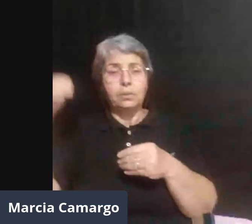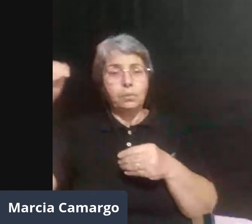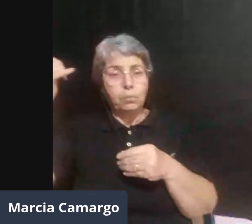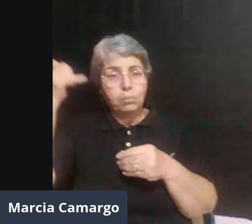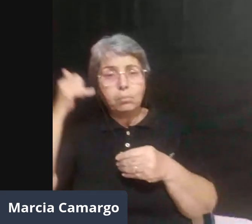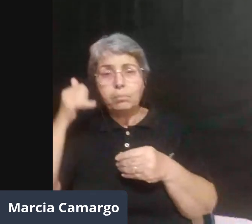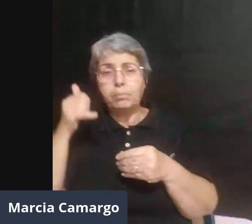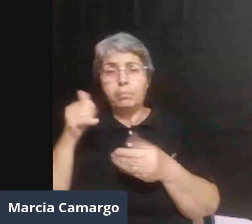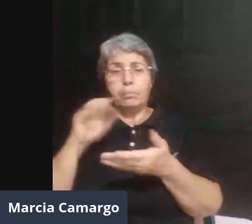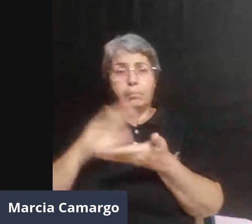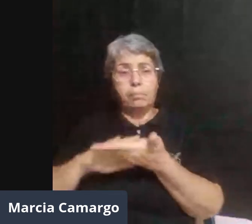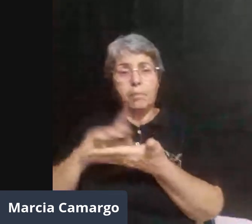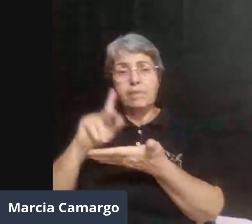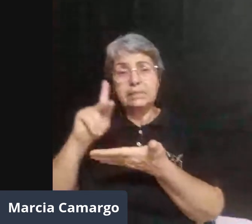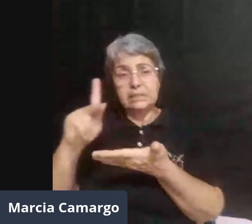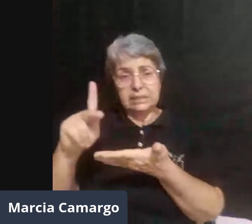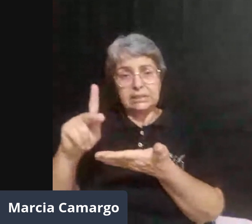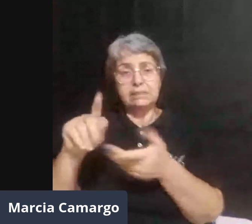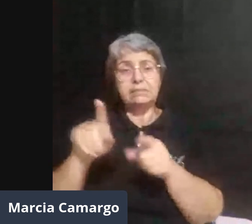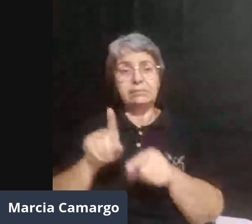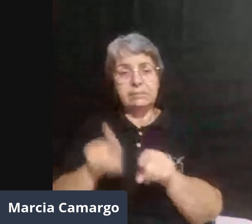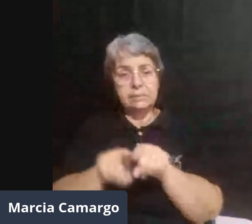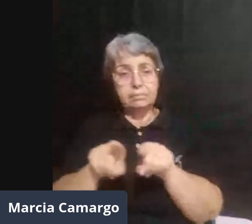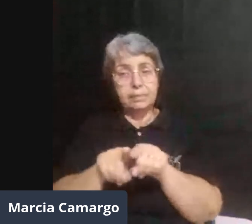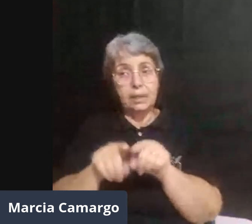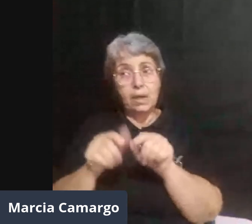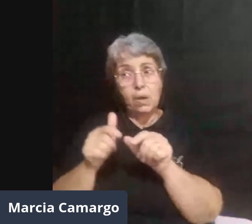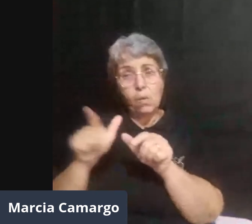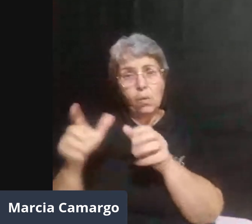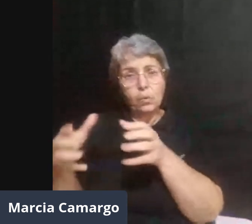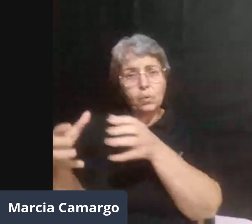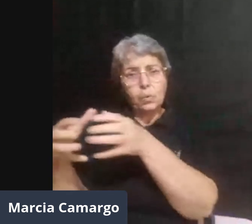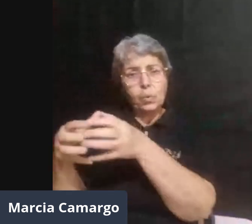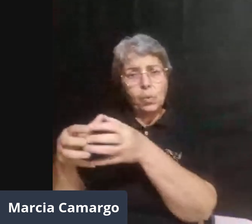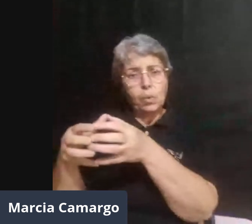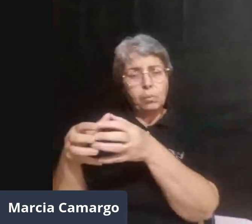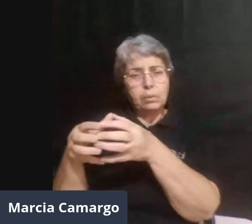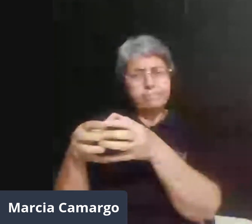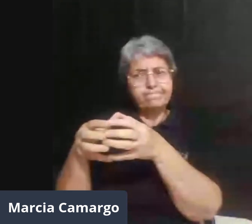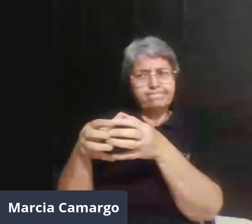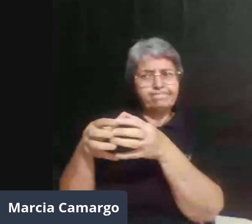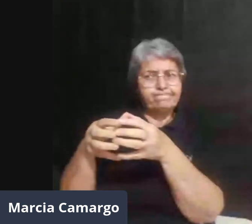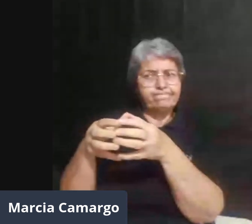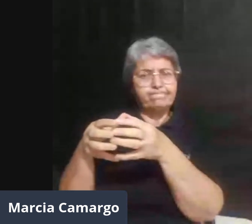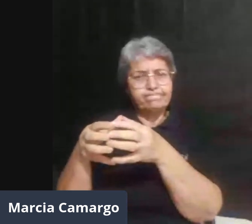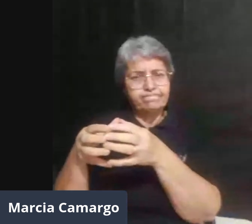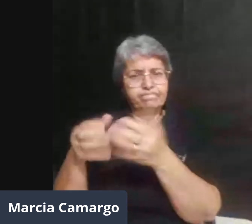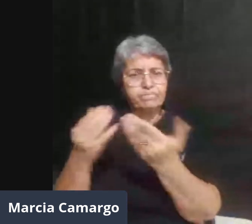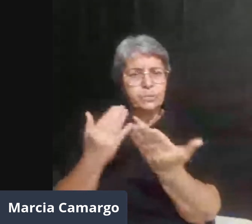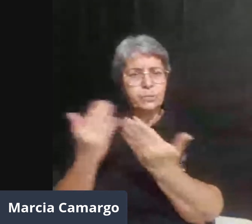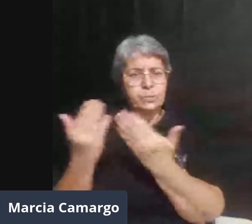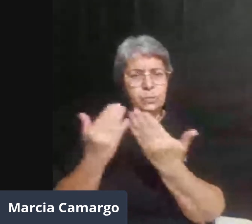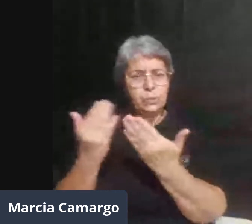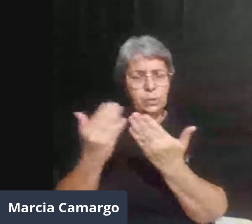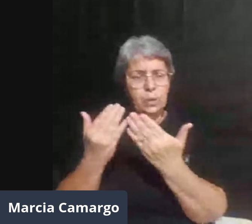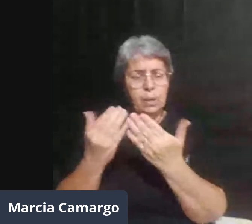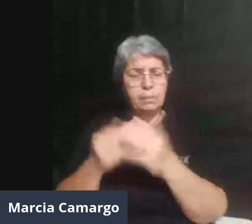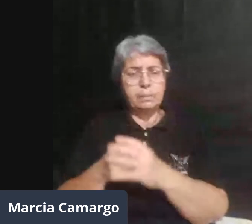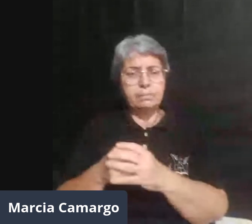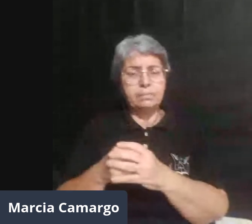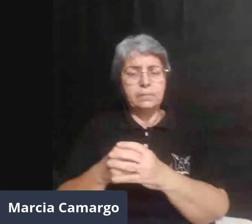começou a trabalhar paralelamente. Na medida em que um corpo de doutrinas muito